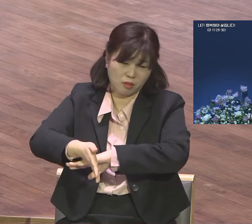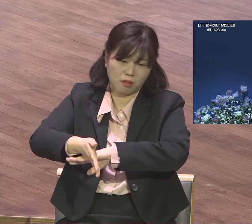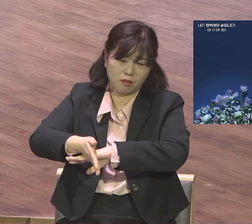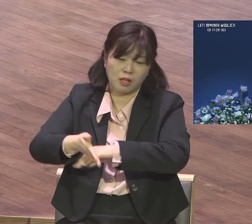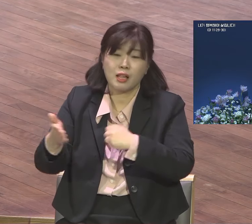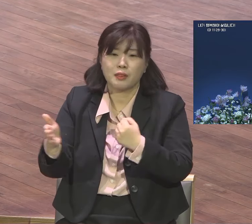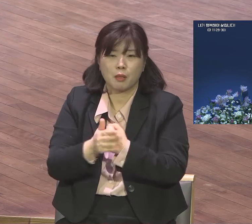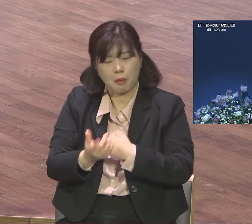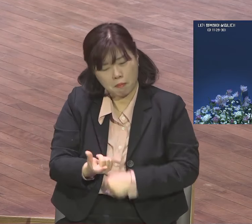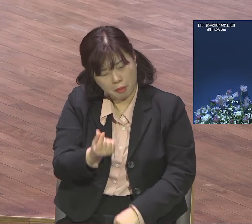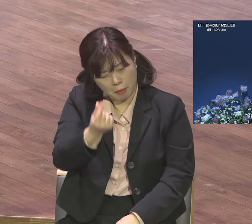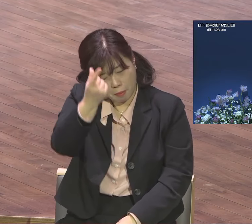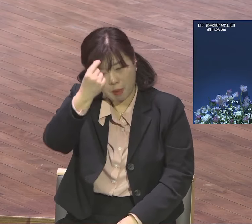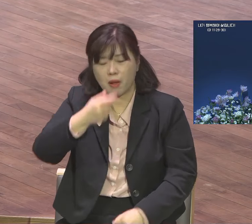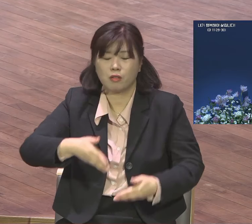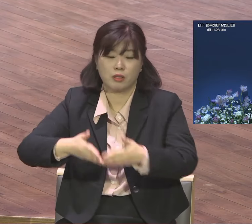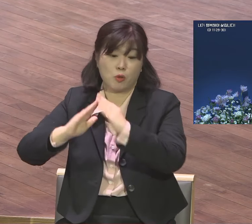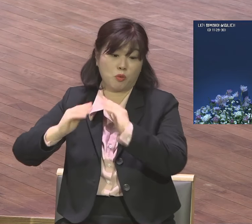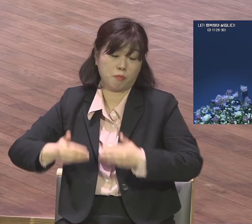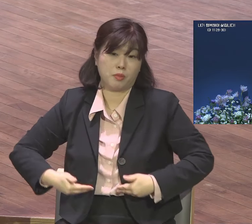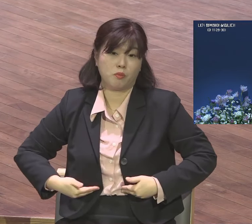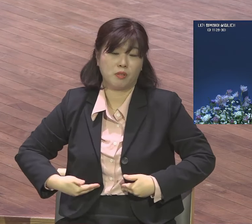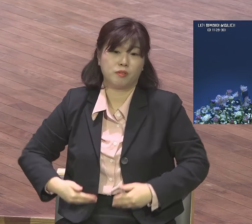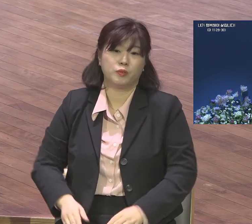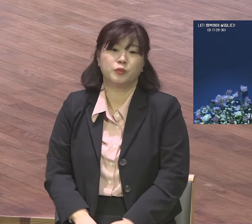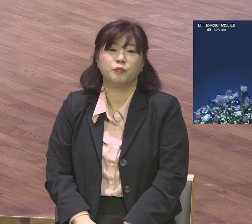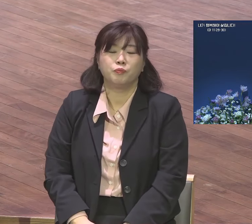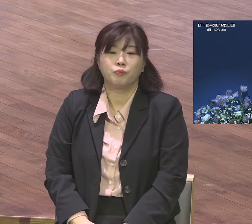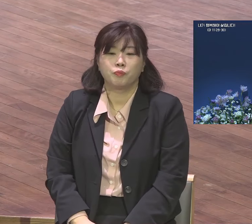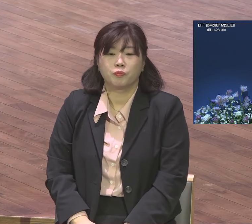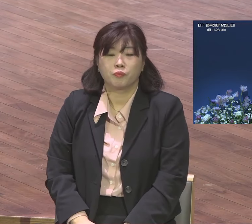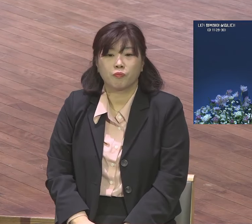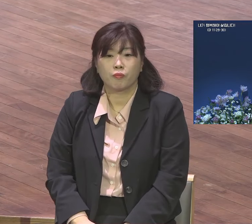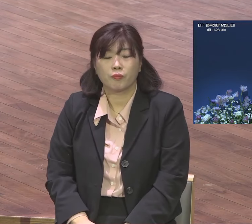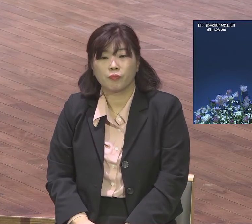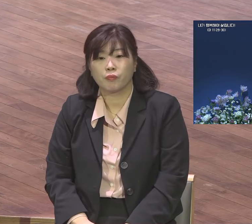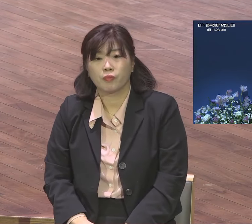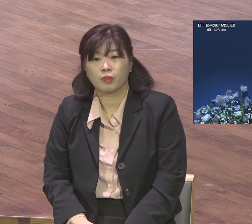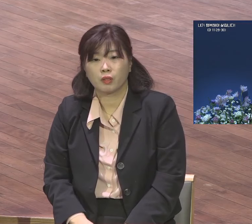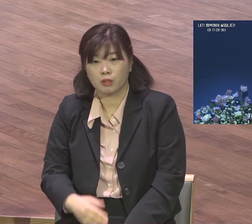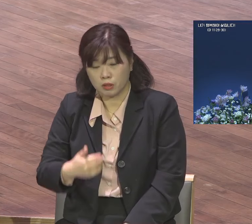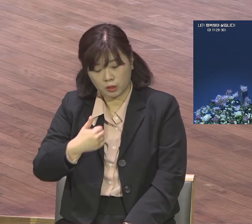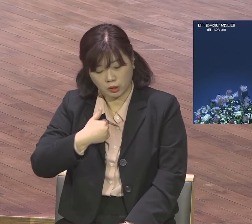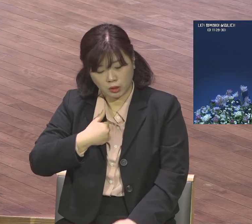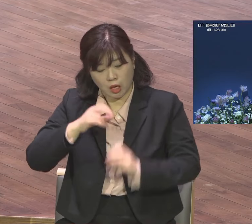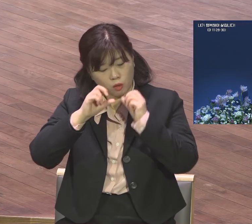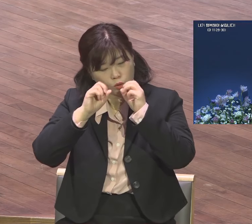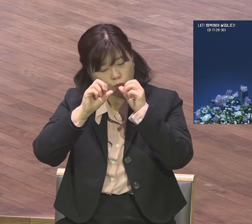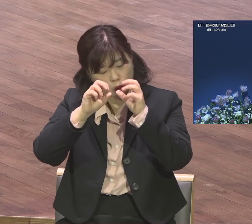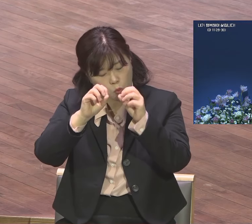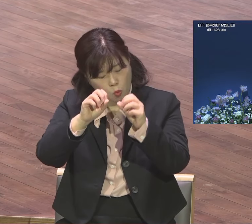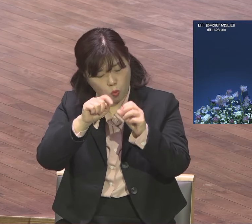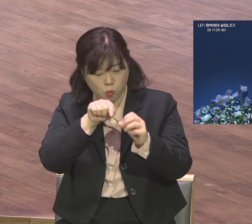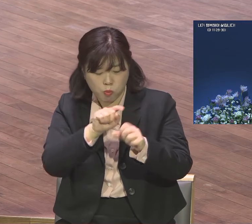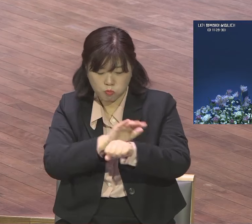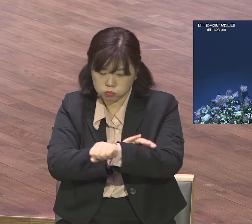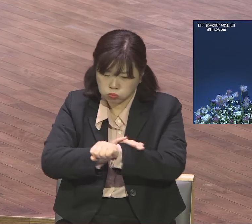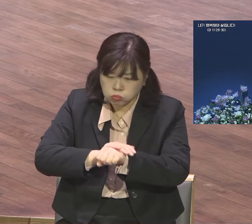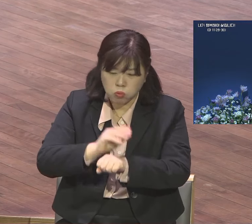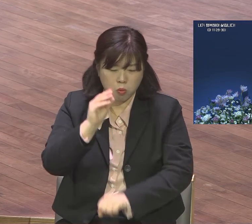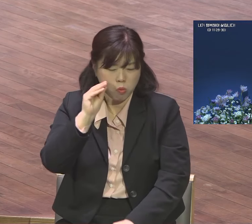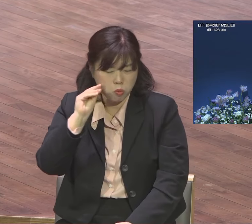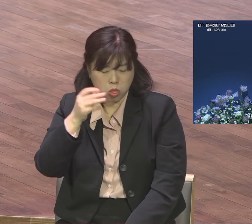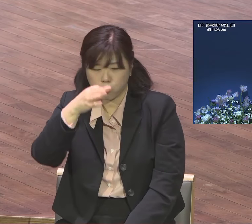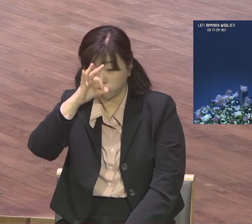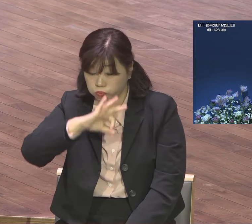사역이 무궁무진합니다. 그래서 저는 이런 사역을 효과적으로 하기 위해서는 1만